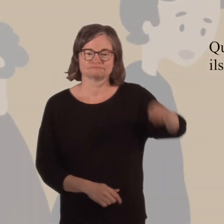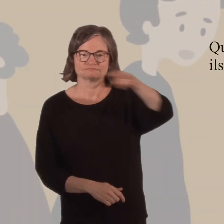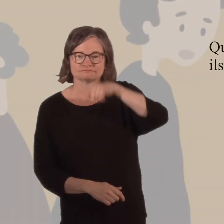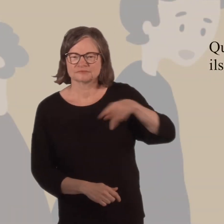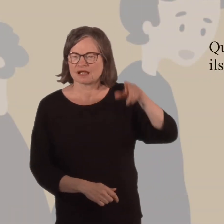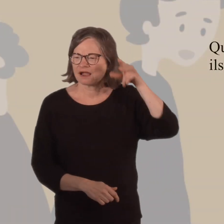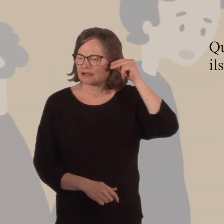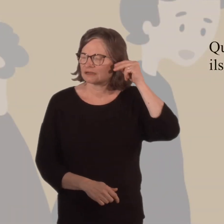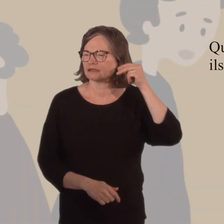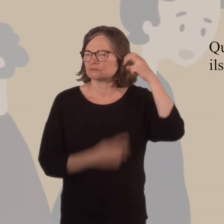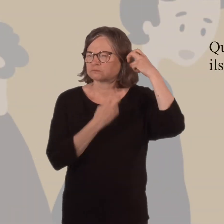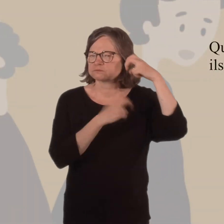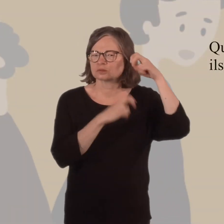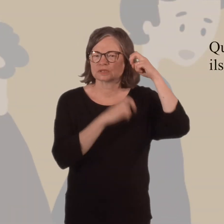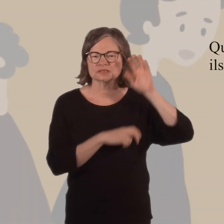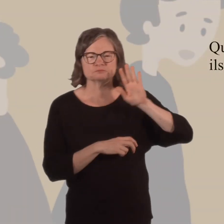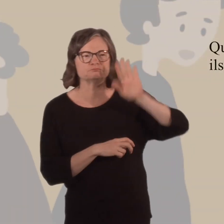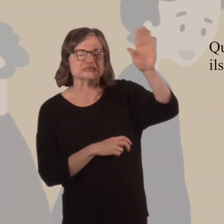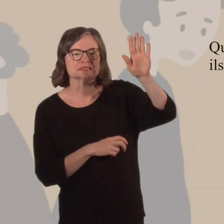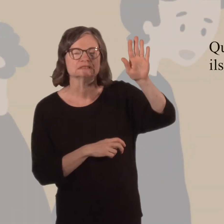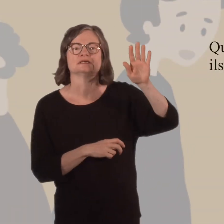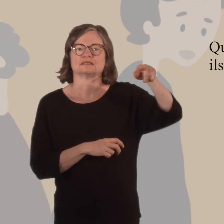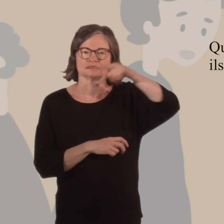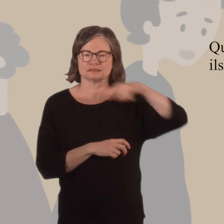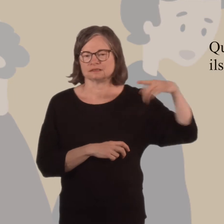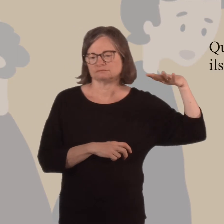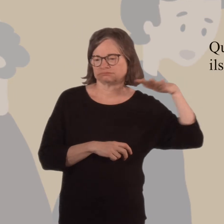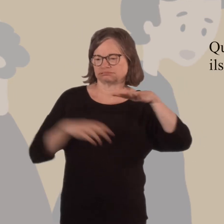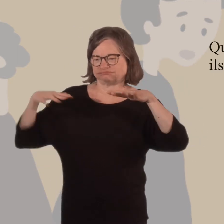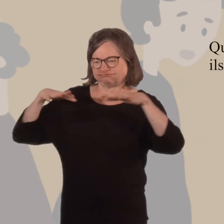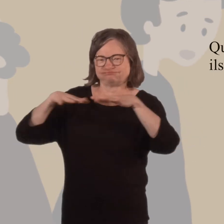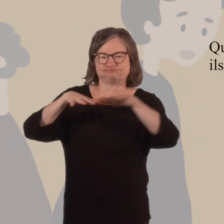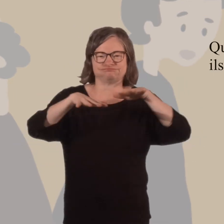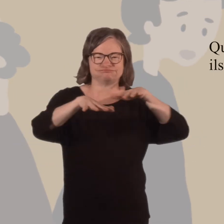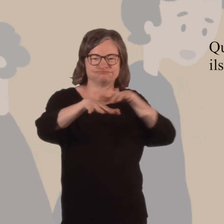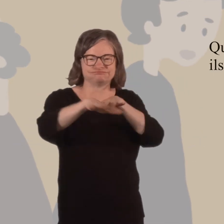Quand ils entendent ce bruit, ils se rassemblent en foule.